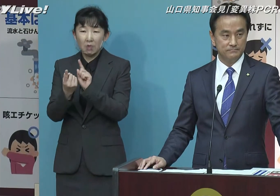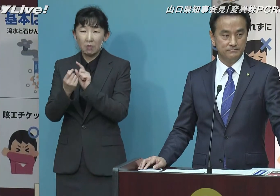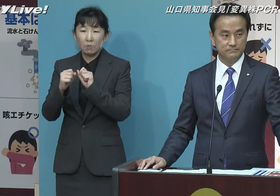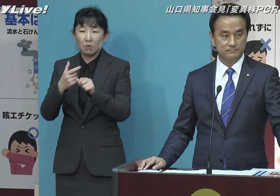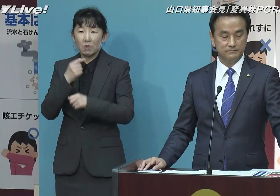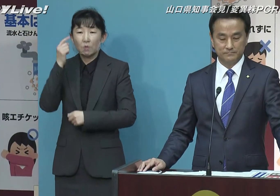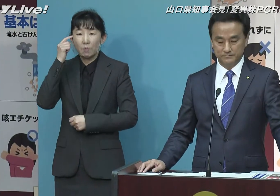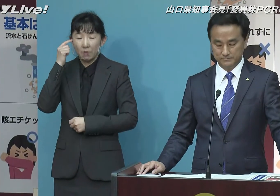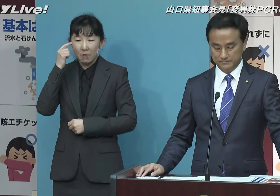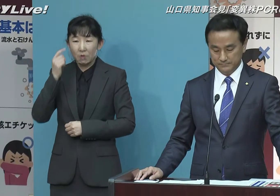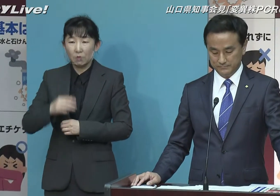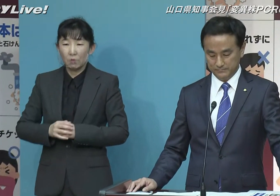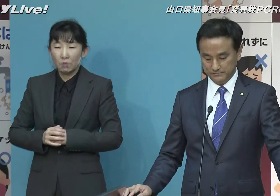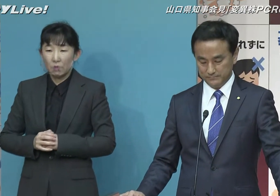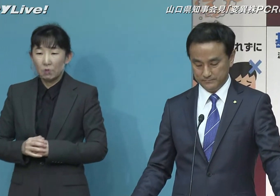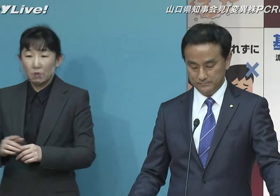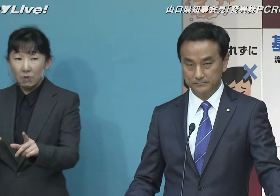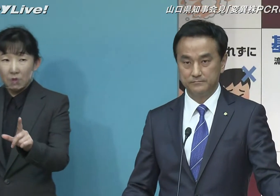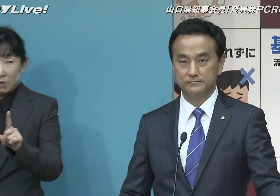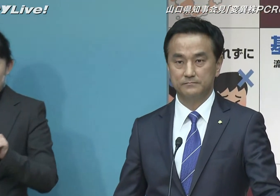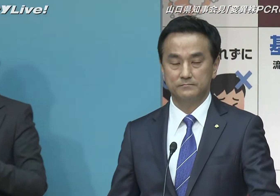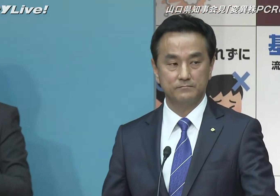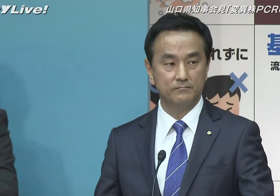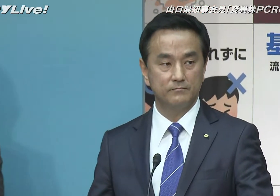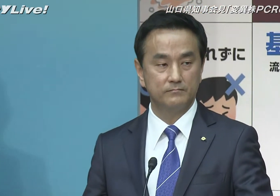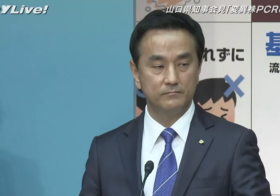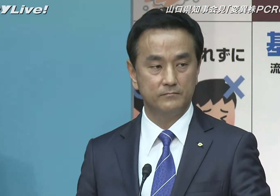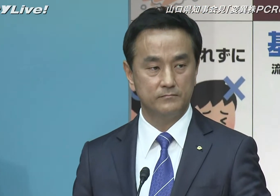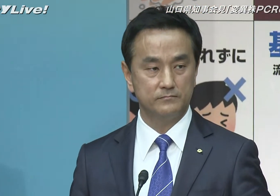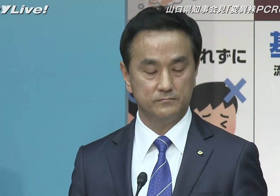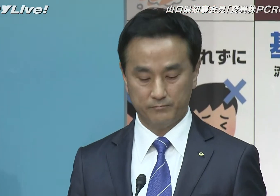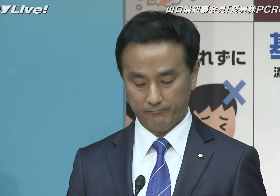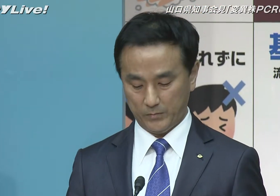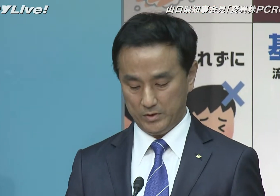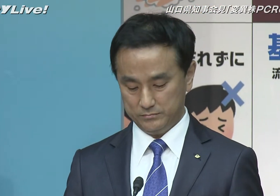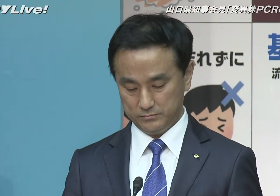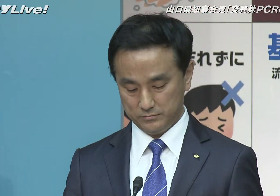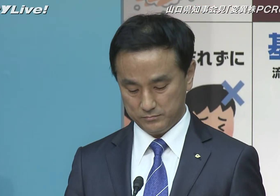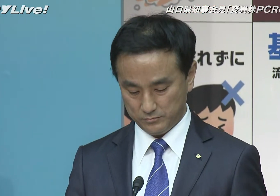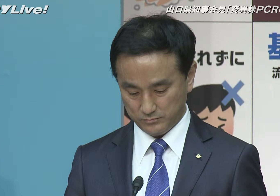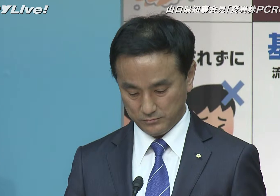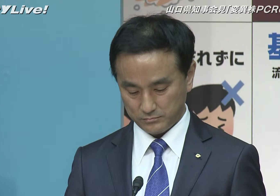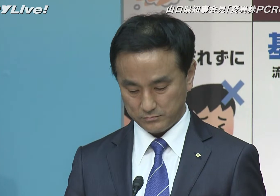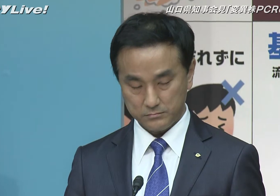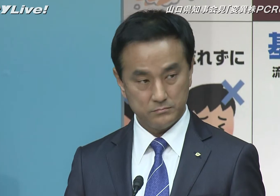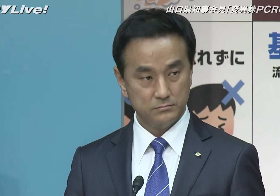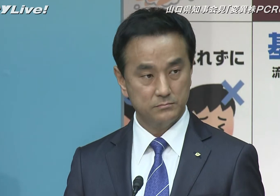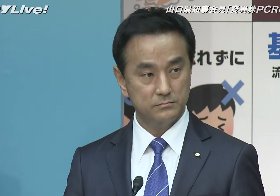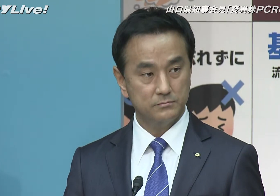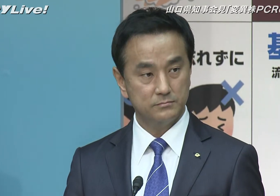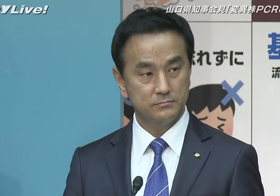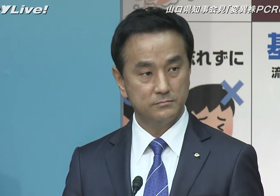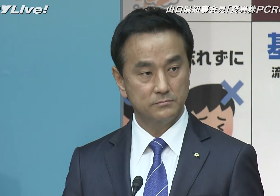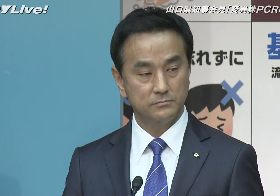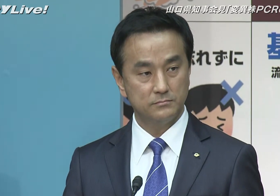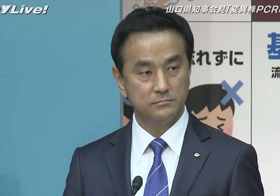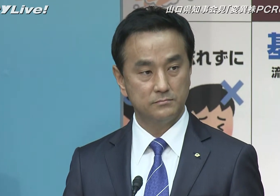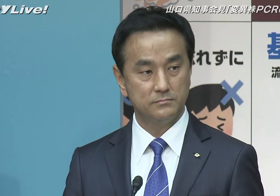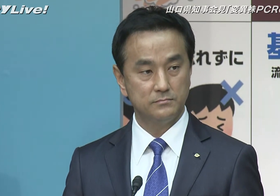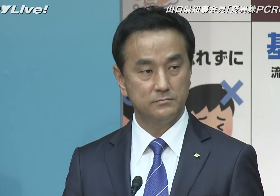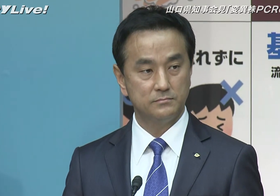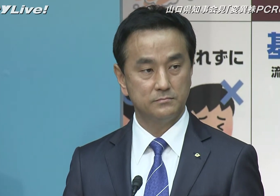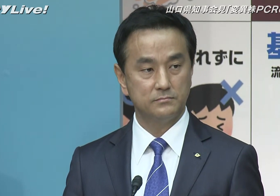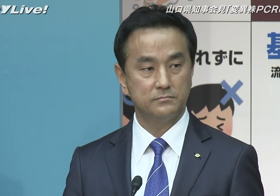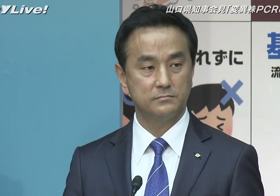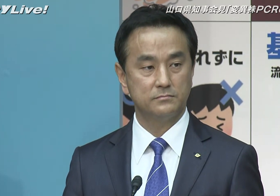今回の変異ウイルスの確認についてなんですけれども、今回の検査で周辺接触者について調べた